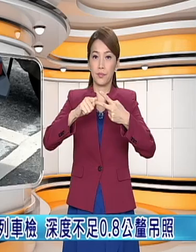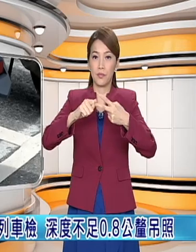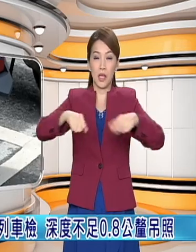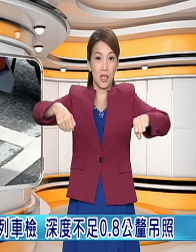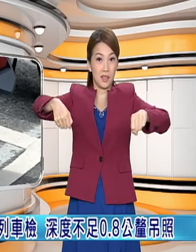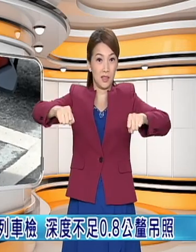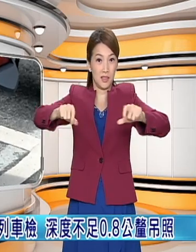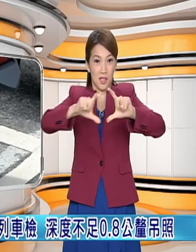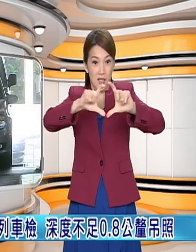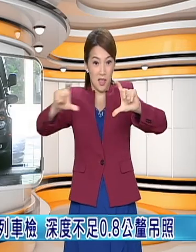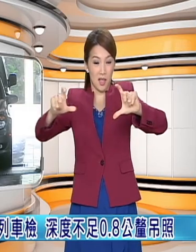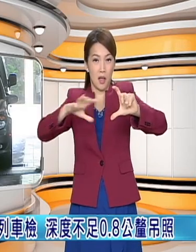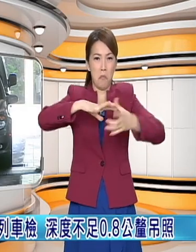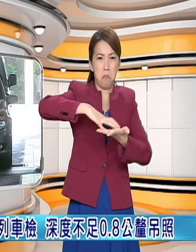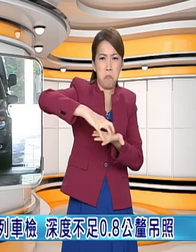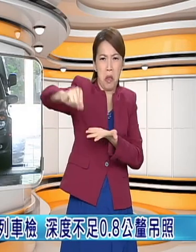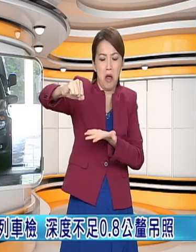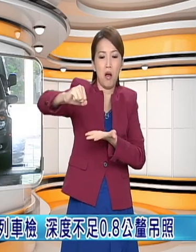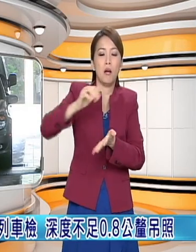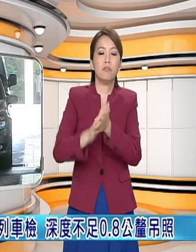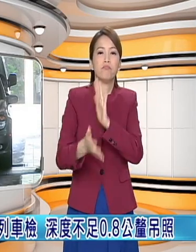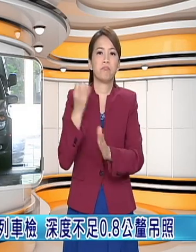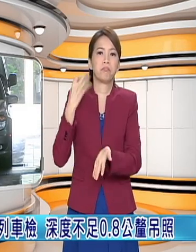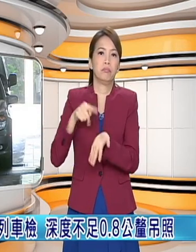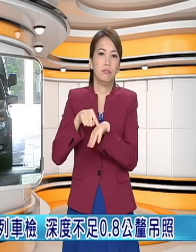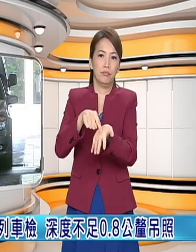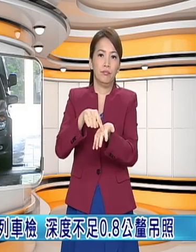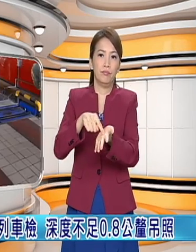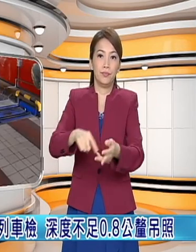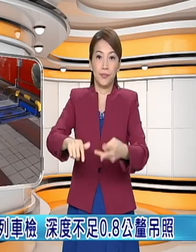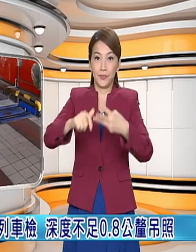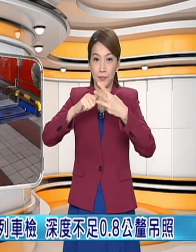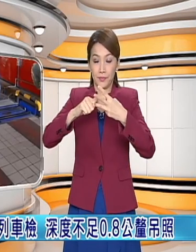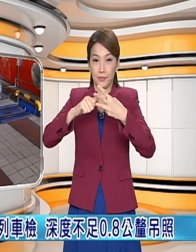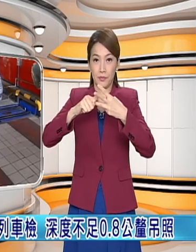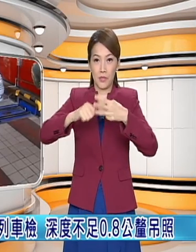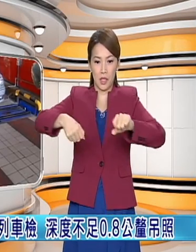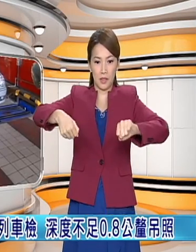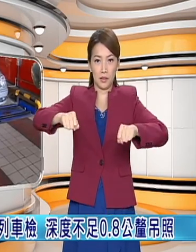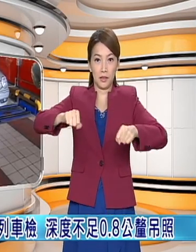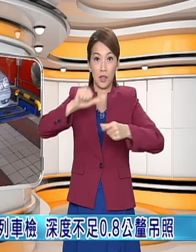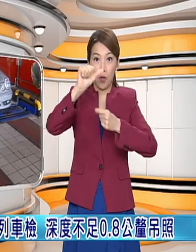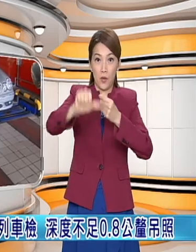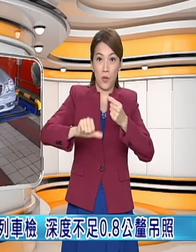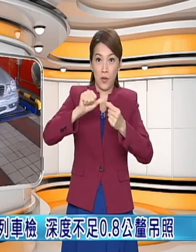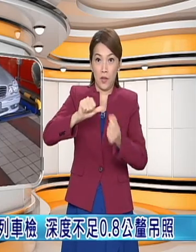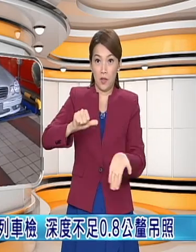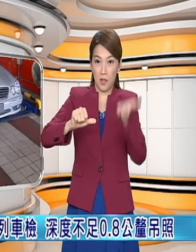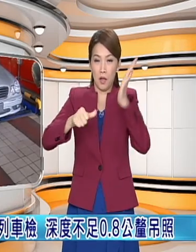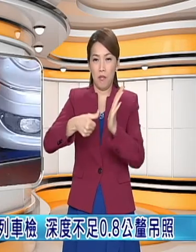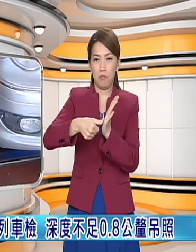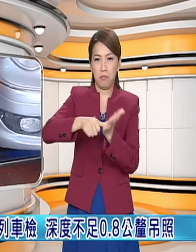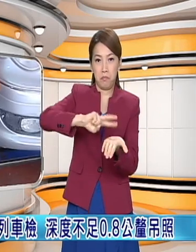牌，或者是车龄超过5年的机车办理过户的时候，这些都要检